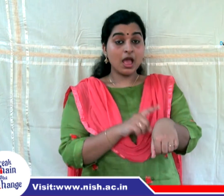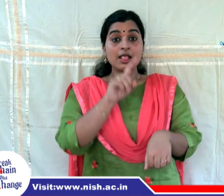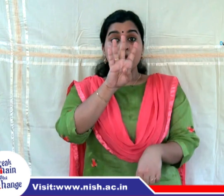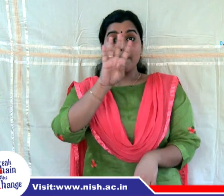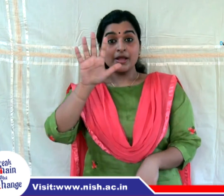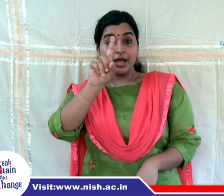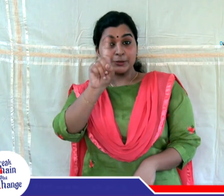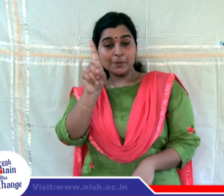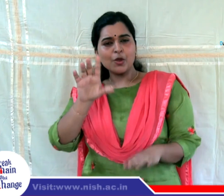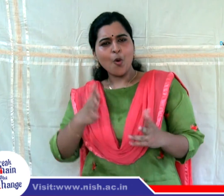എന്നിവ ചെയ്യുക.